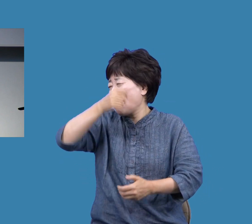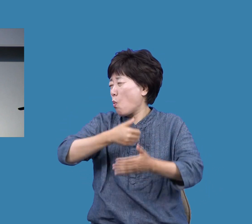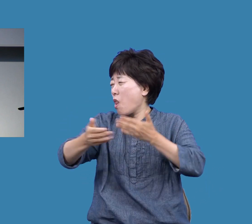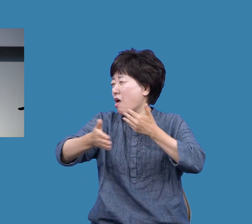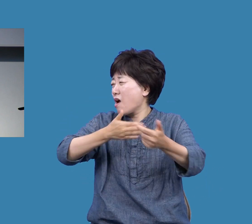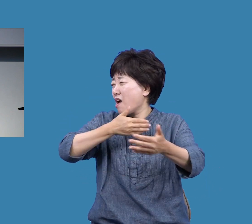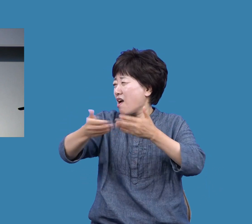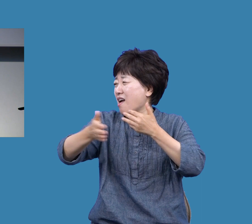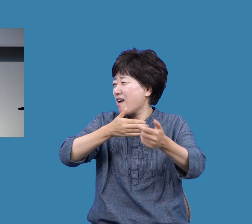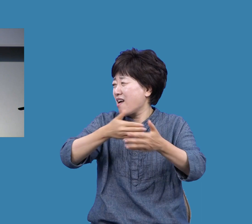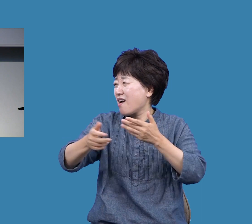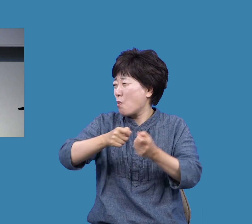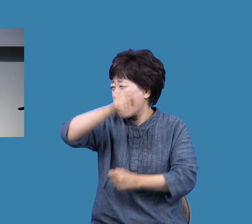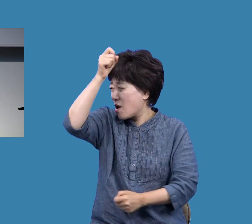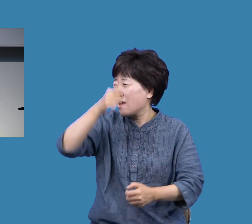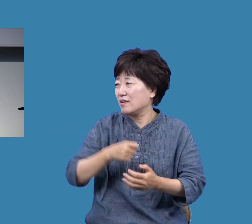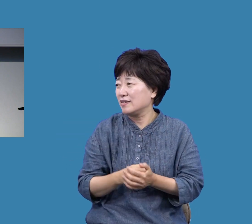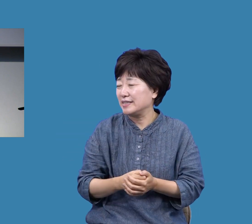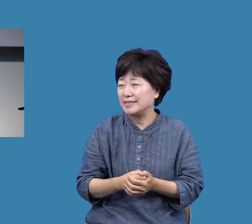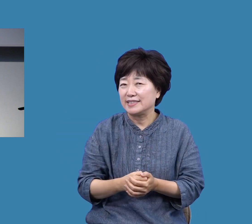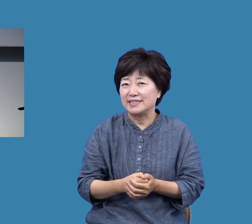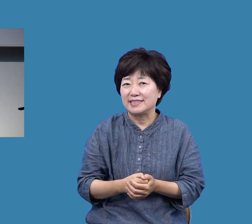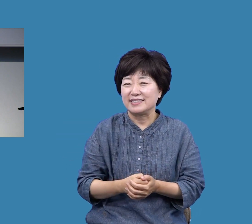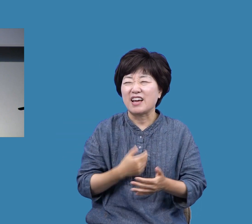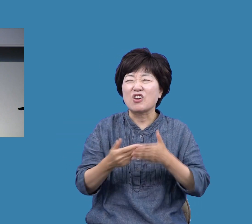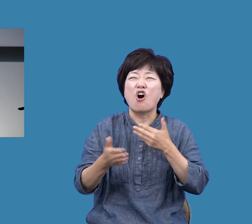여러분 누룩입니다.